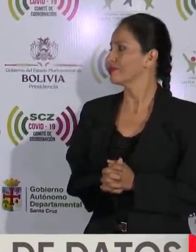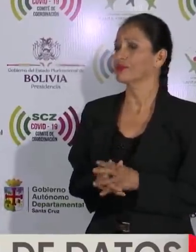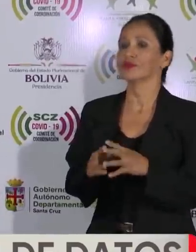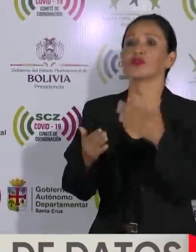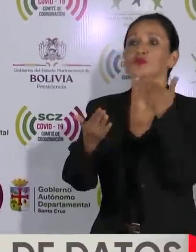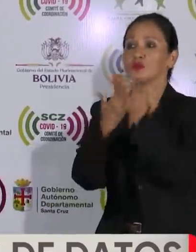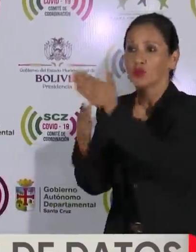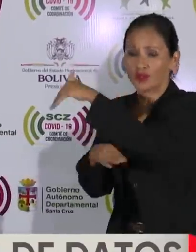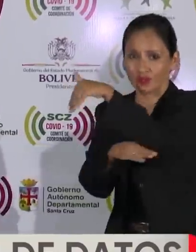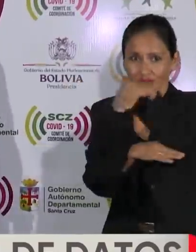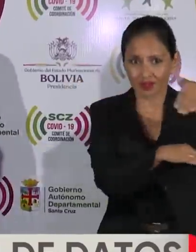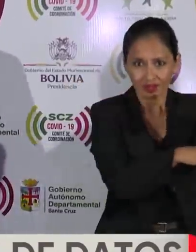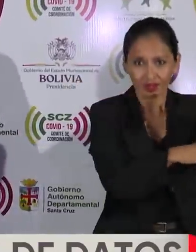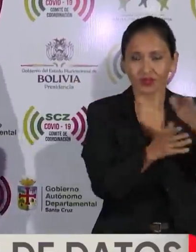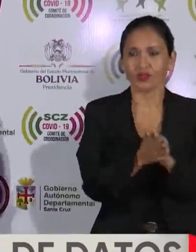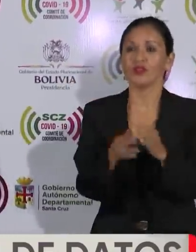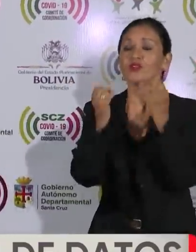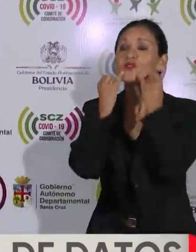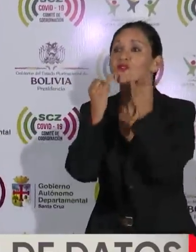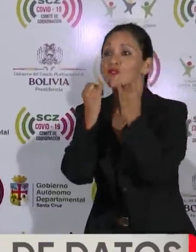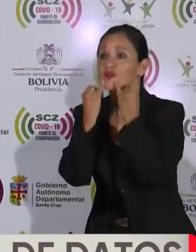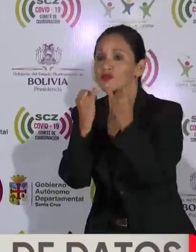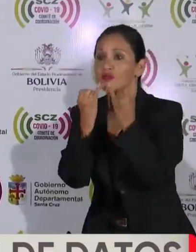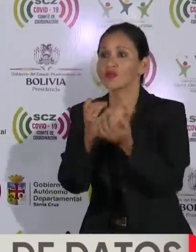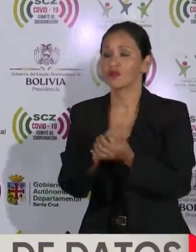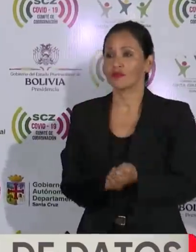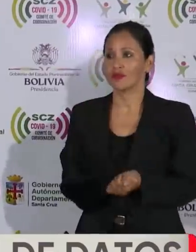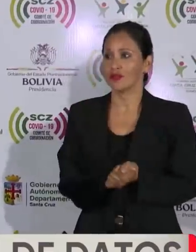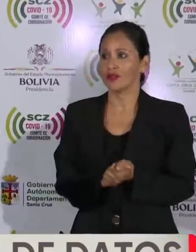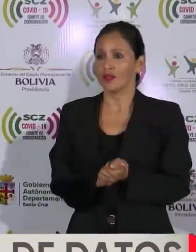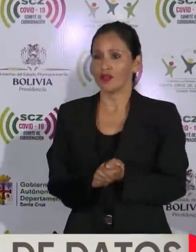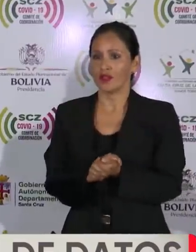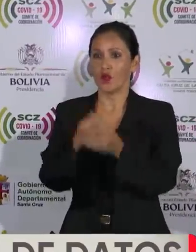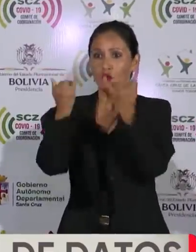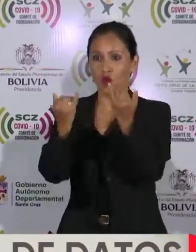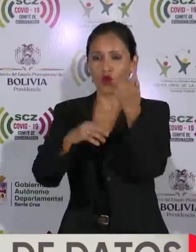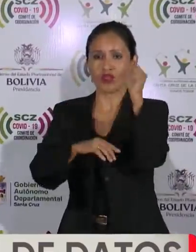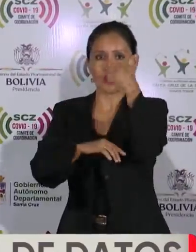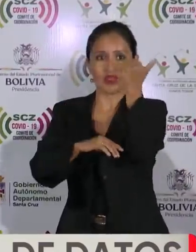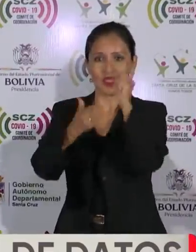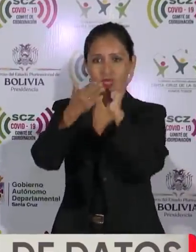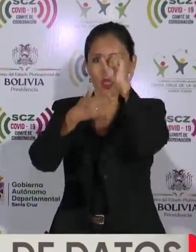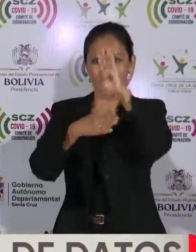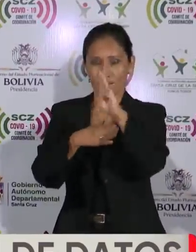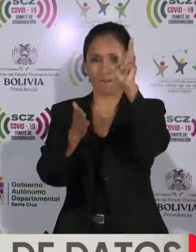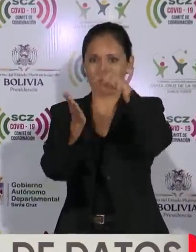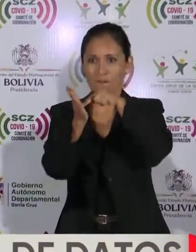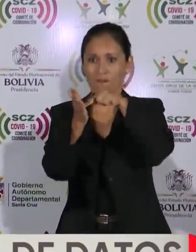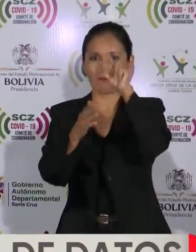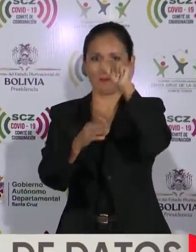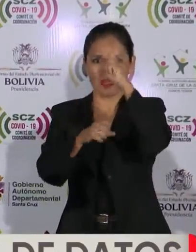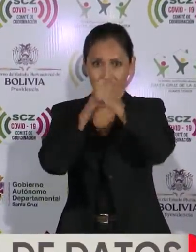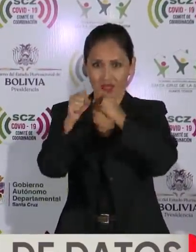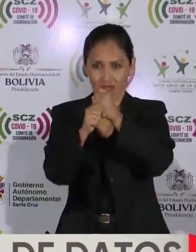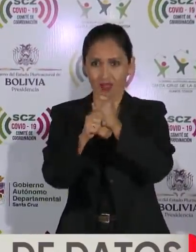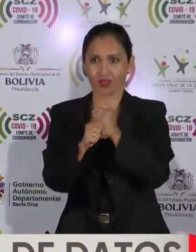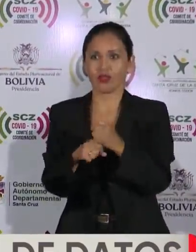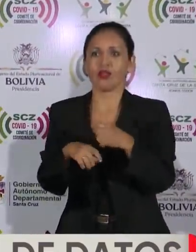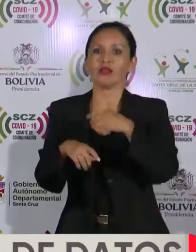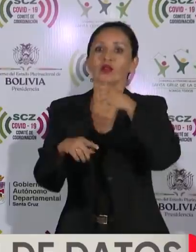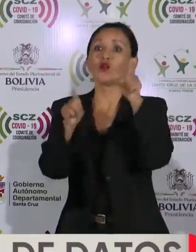Bueno, buenas noches. Informar el día 10 de abril de 2020, como dijo